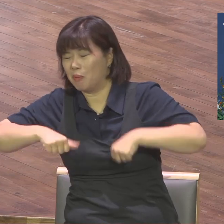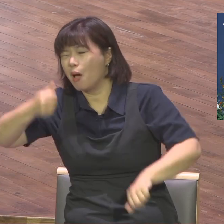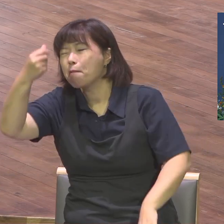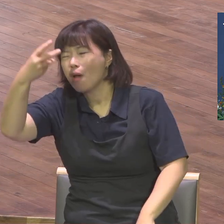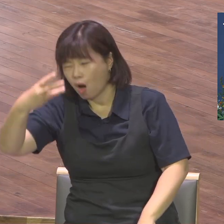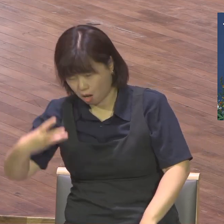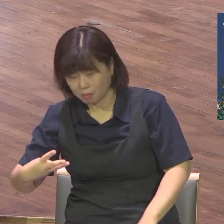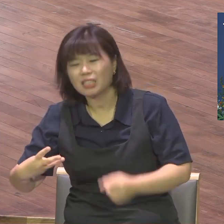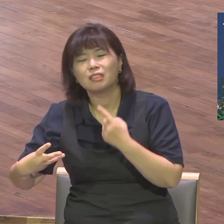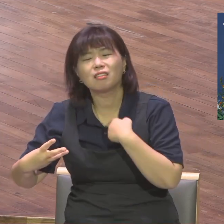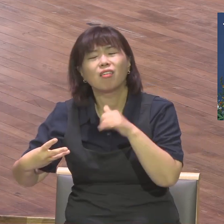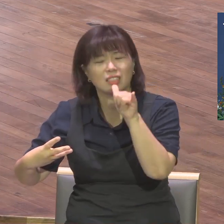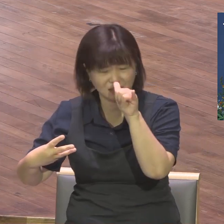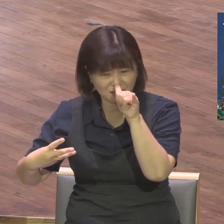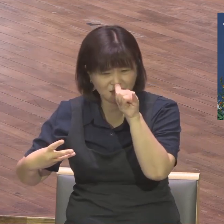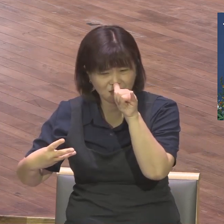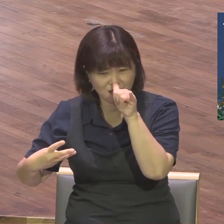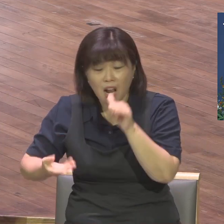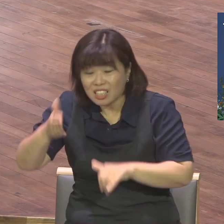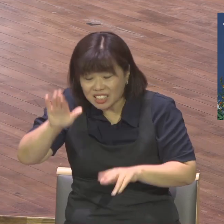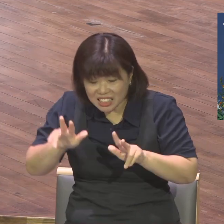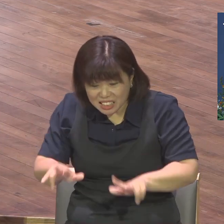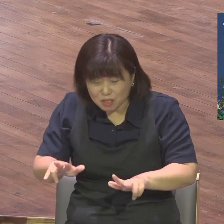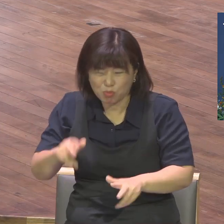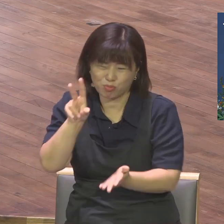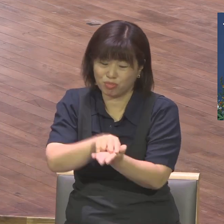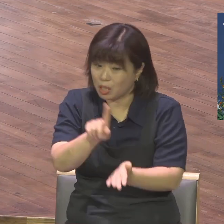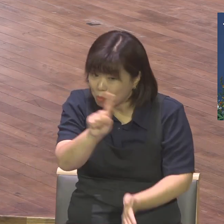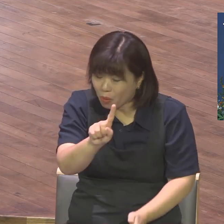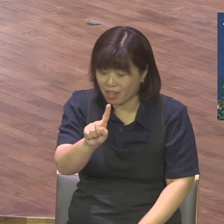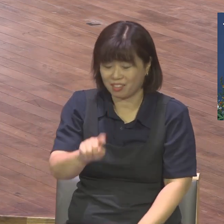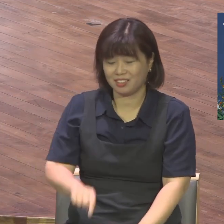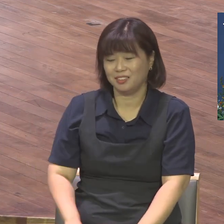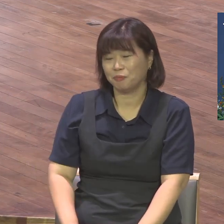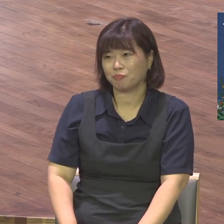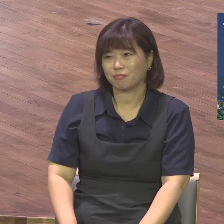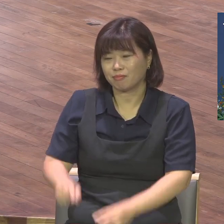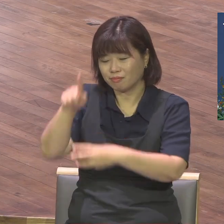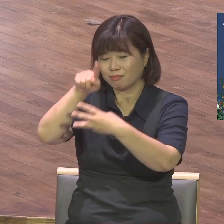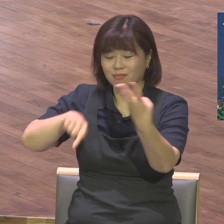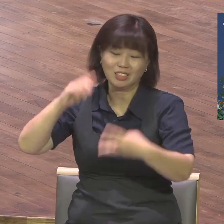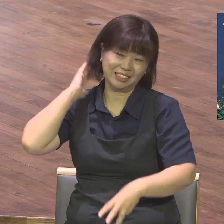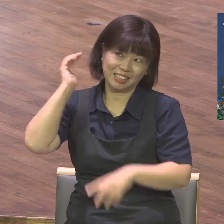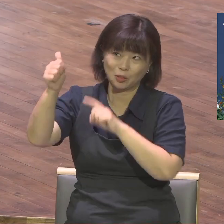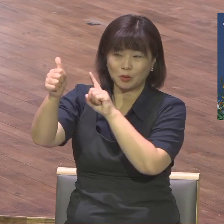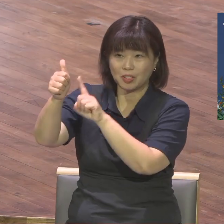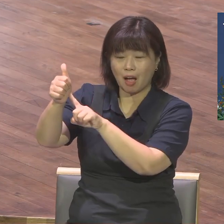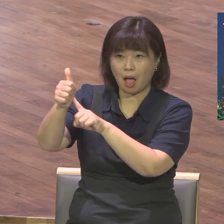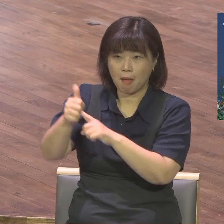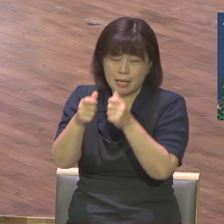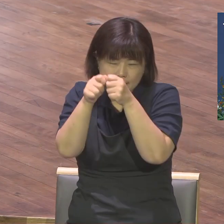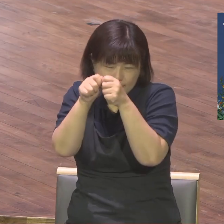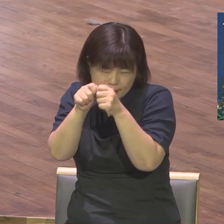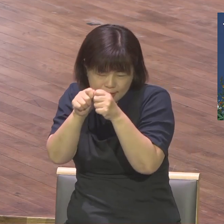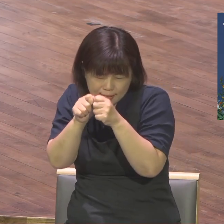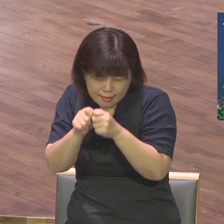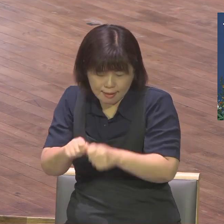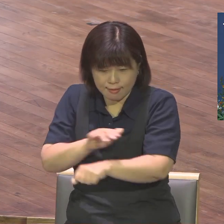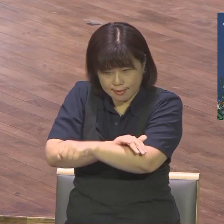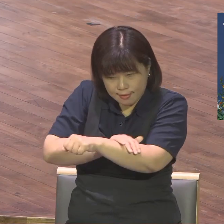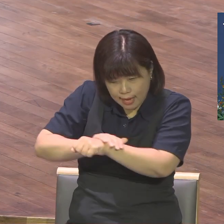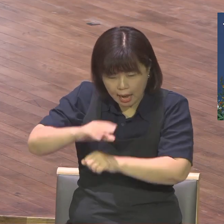할 때 좀 더 세밀하게 구체적으로 좀 더 나누어서 좀 더 그 세밀하게 더 계획을 짜서야지.